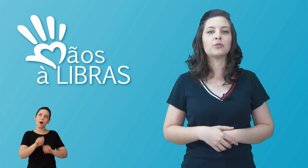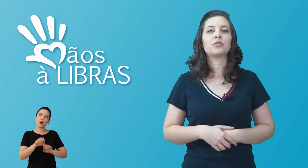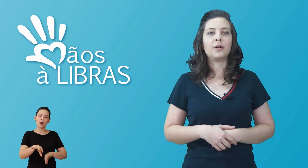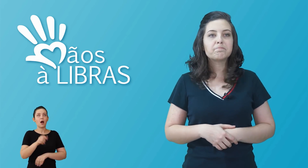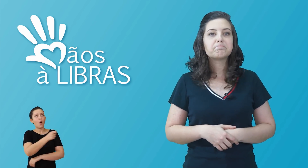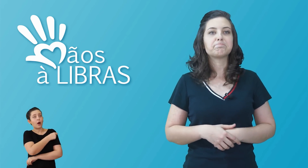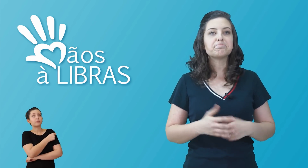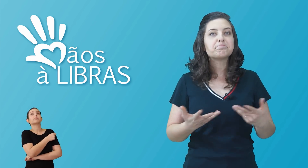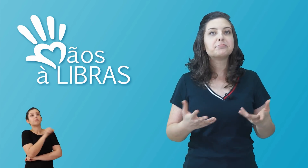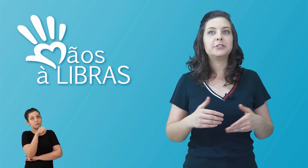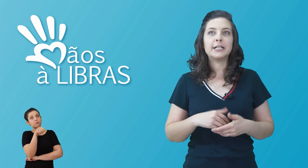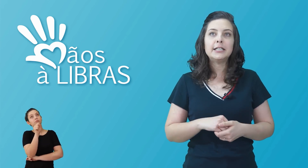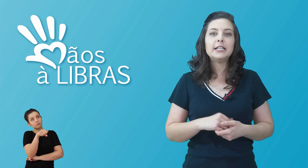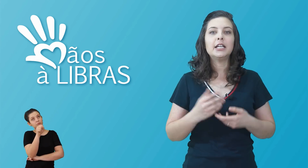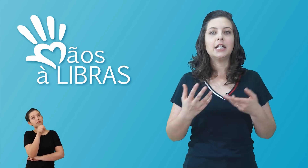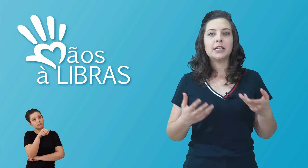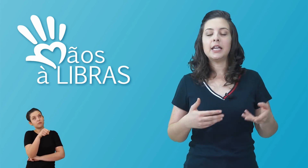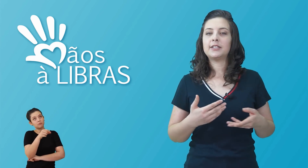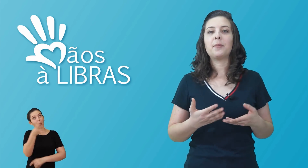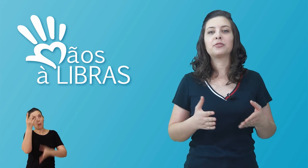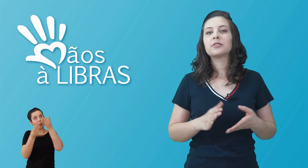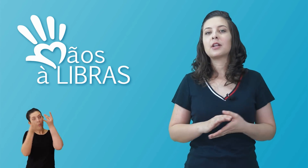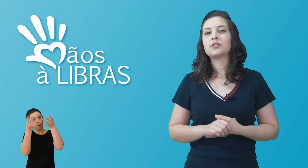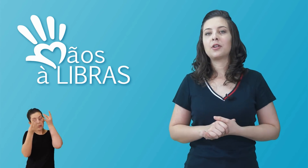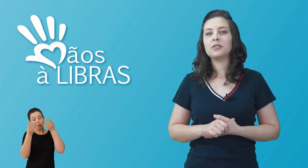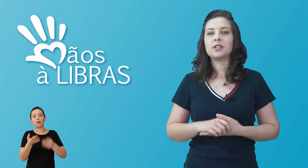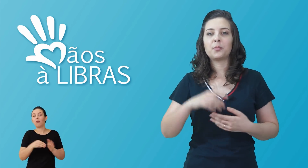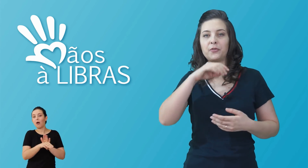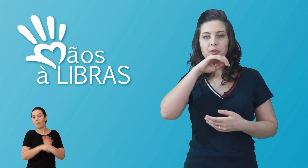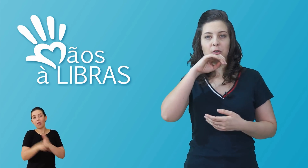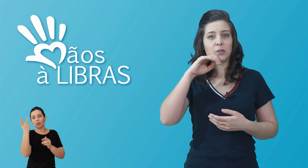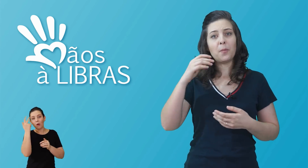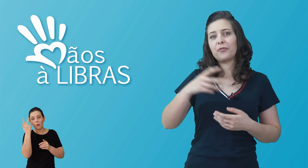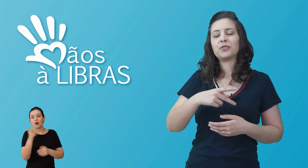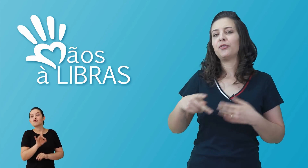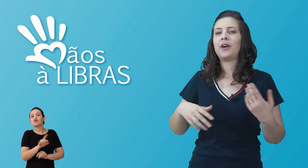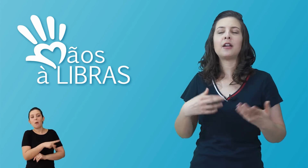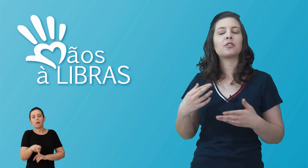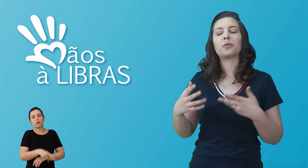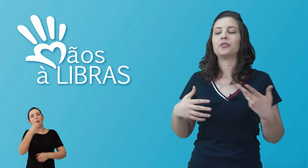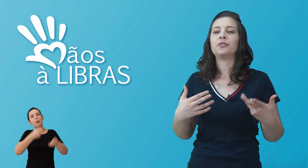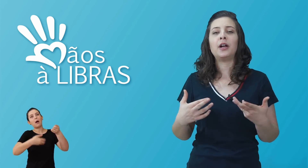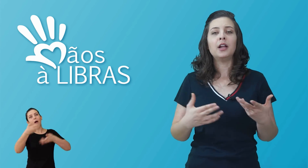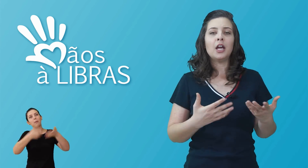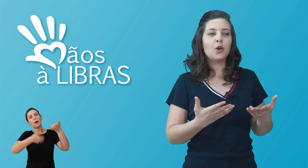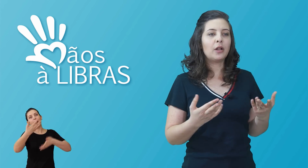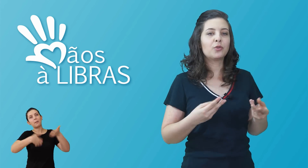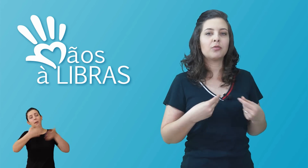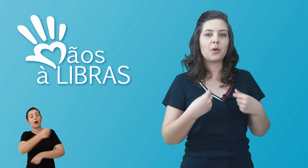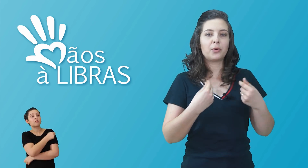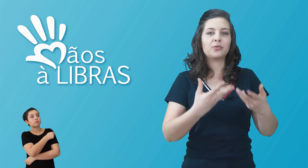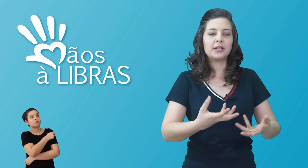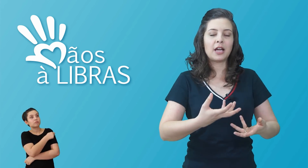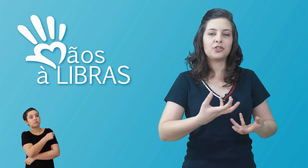o aluno só fica ali, né? Esse é o método tradicional de ensino. Só o professor fala e o